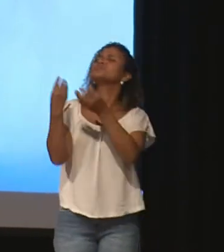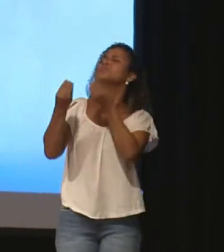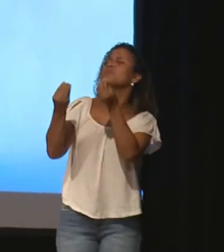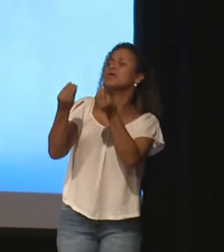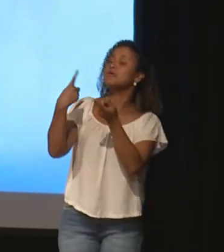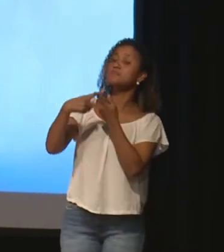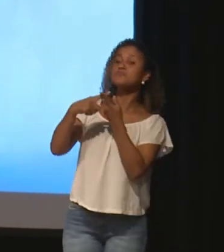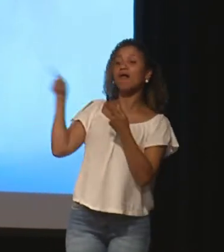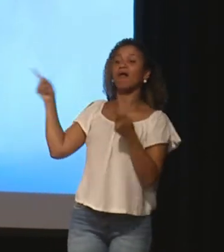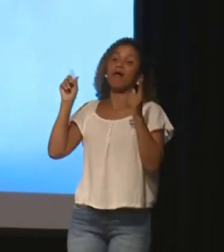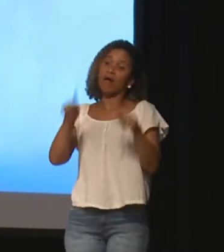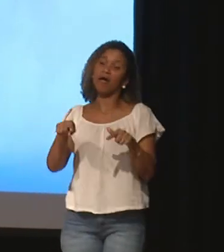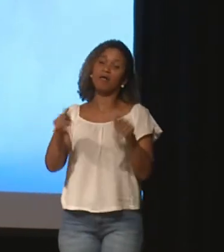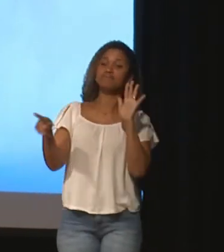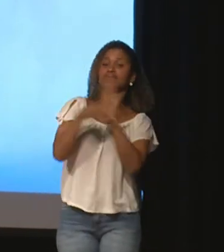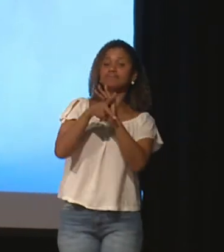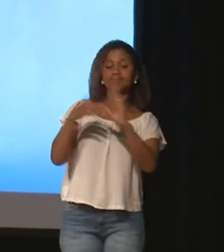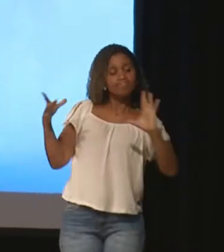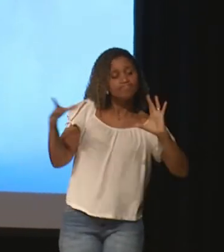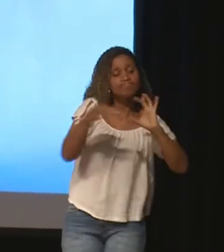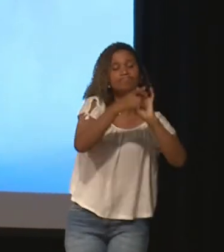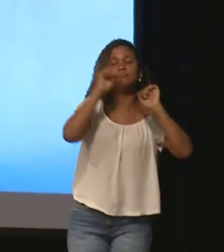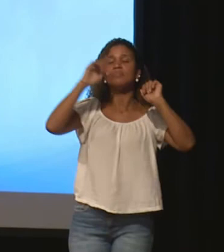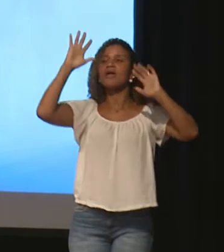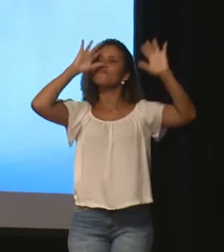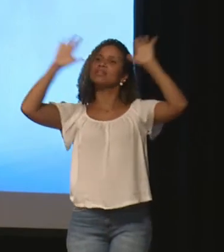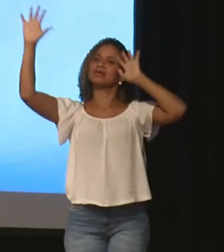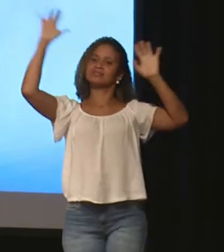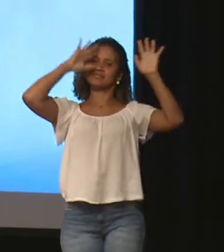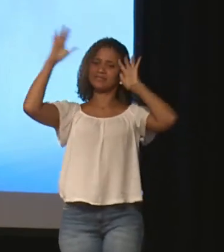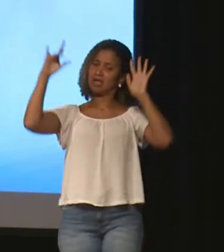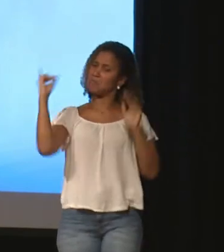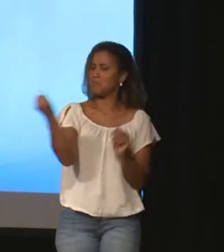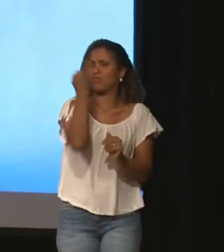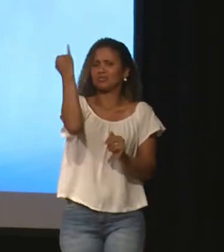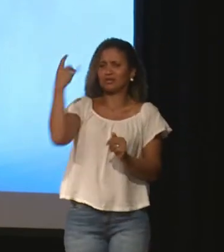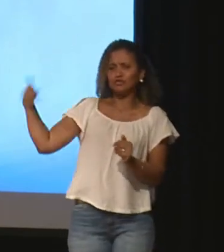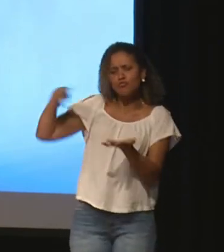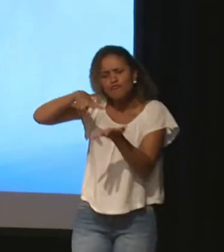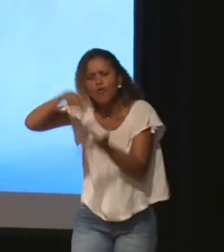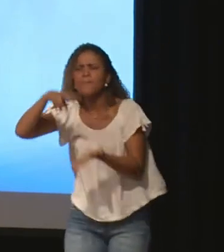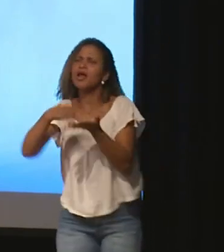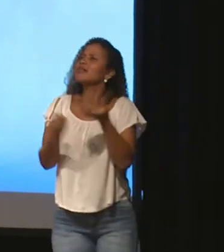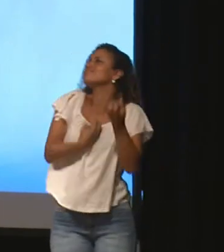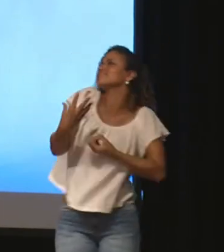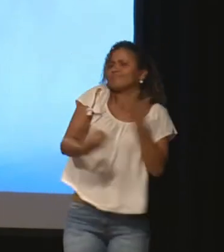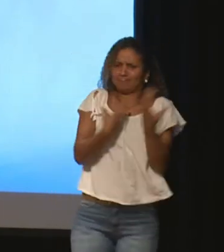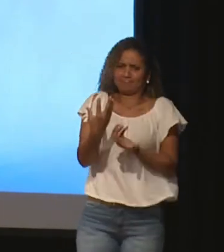personagens, criando. Então, o que eu quis mostrar com isso? Que isso é próprio da imaginação e da fantasia. Isso é importante.